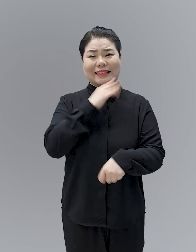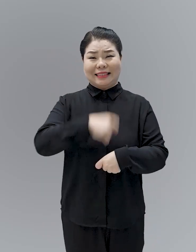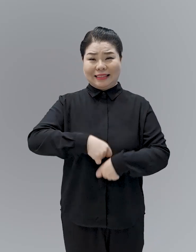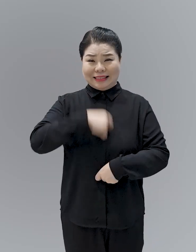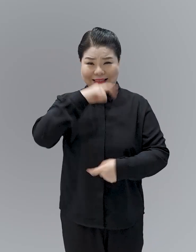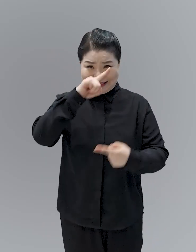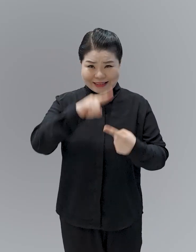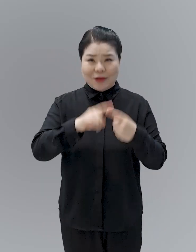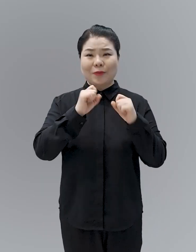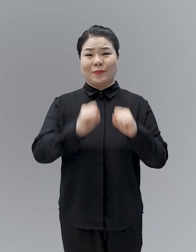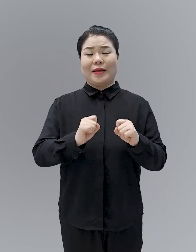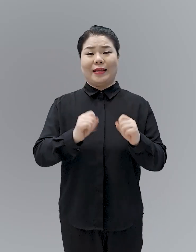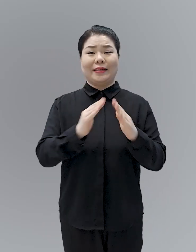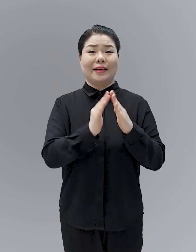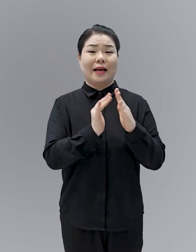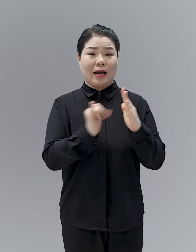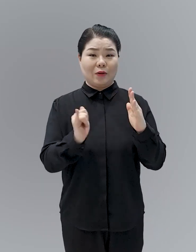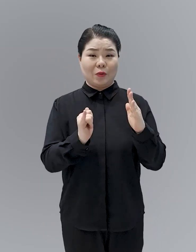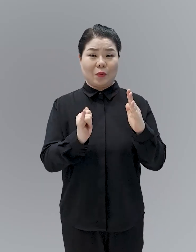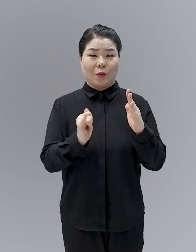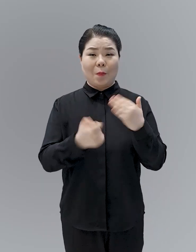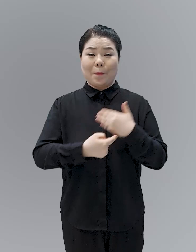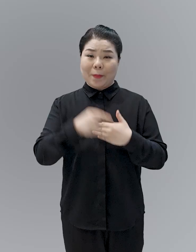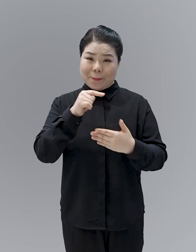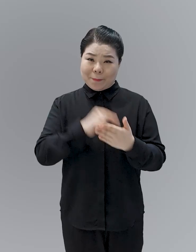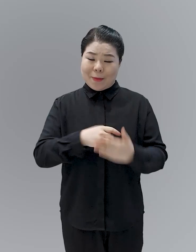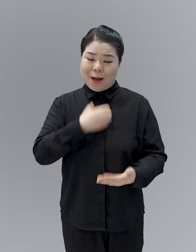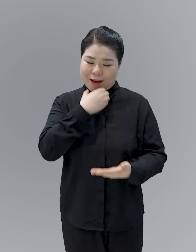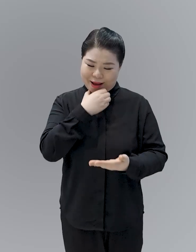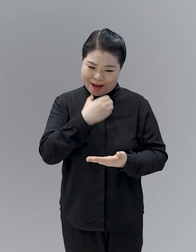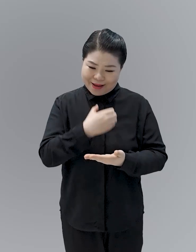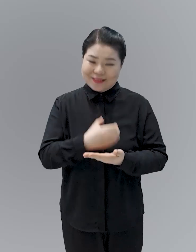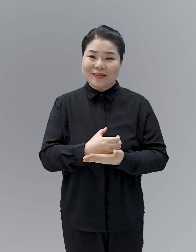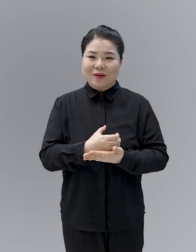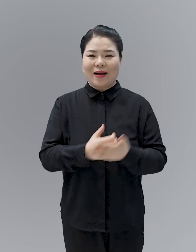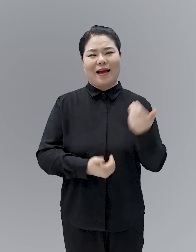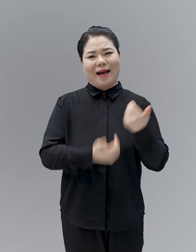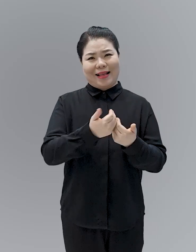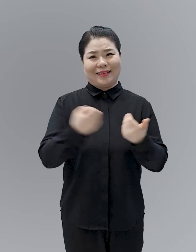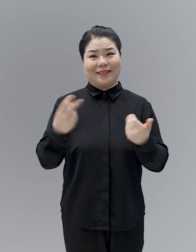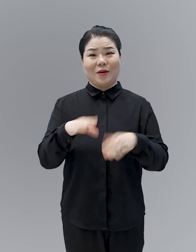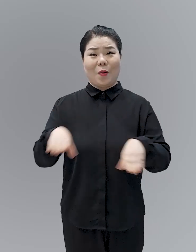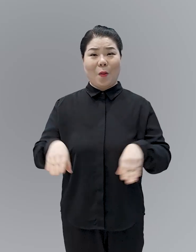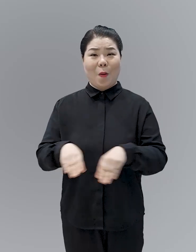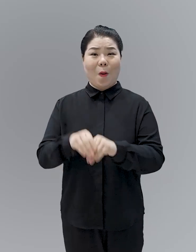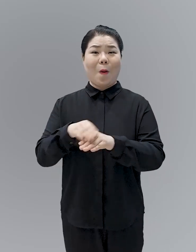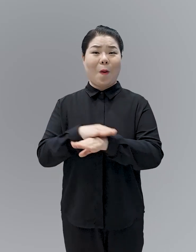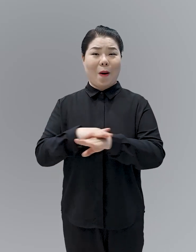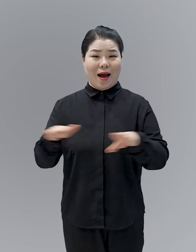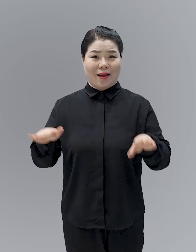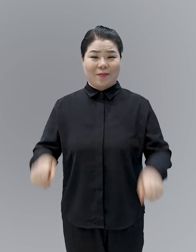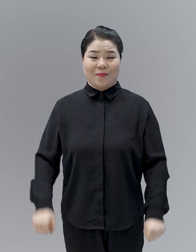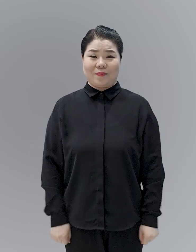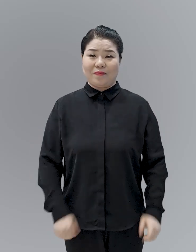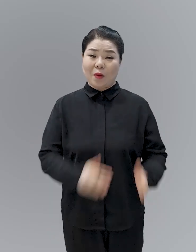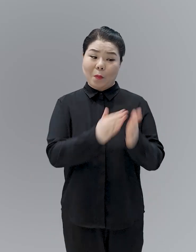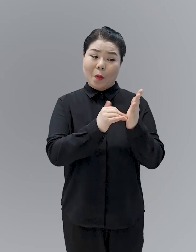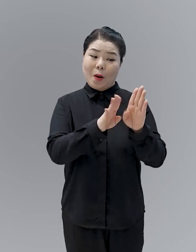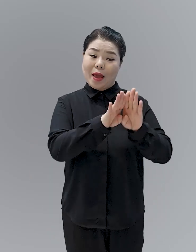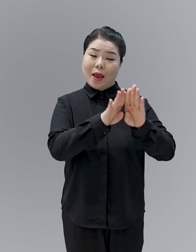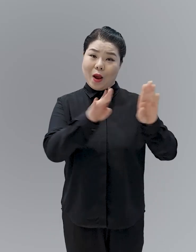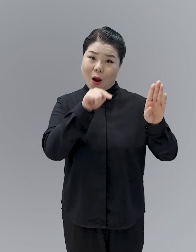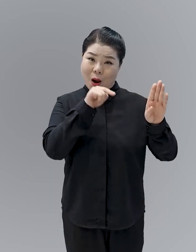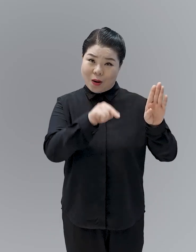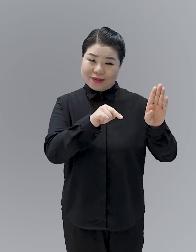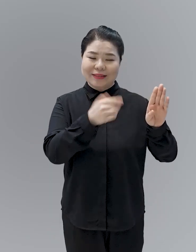자체로 존재하는 가족. 가슴 뭉클한 갈등과 화해. 몰래 열어둔 아주 작은 가능성. 좋아서